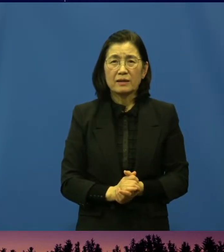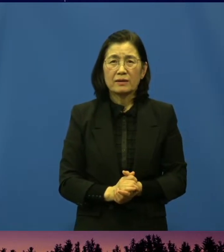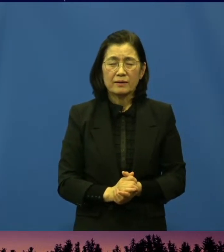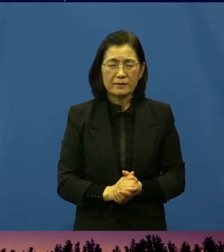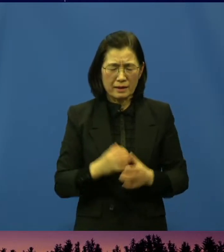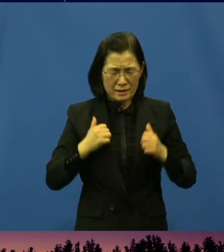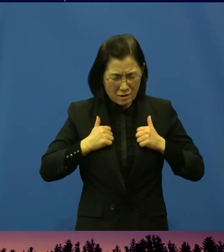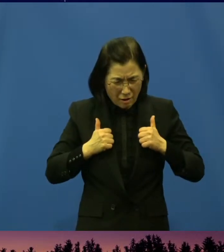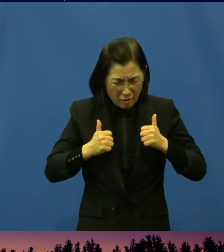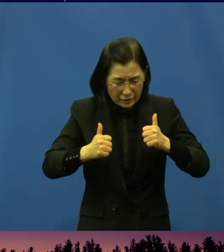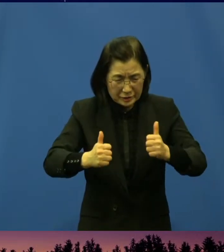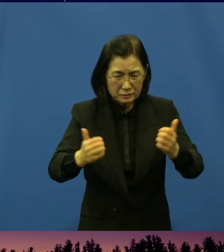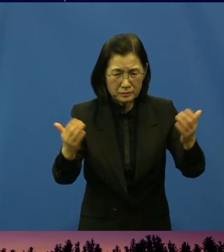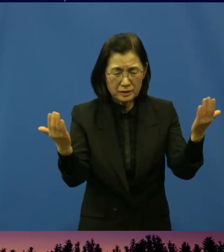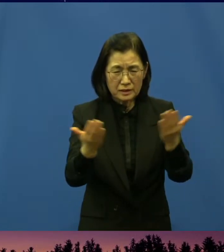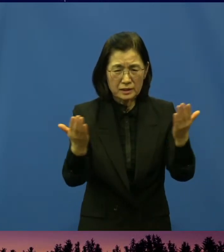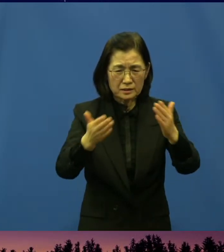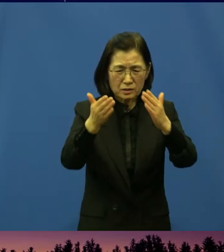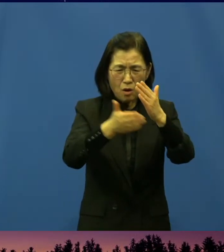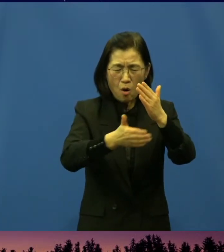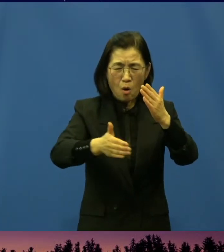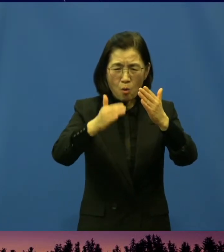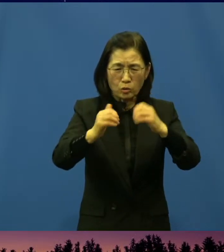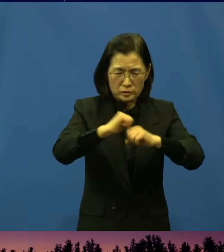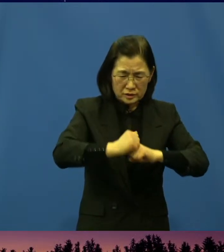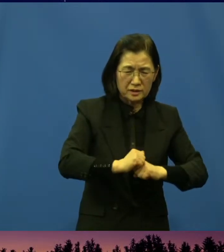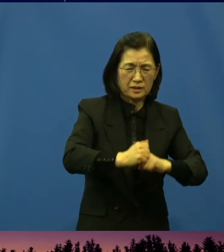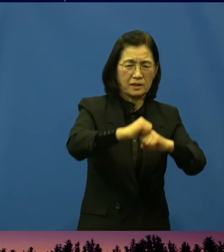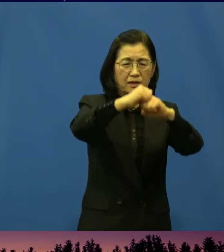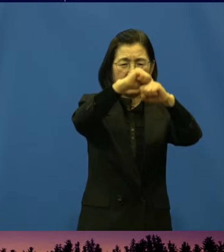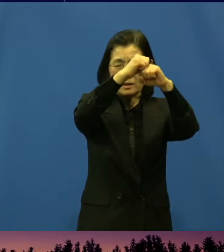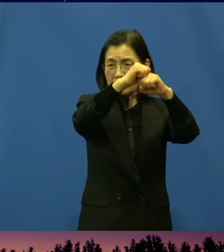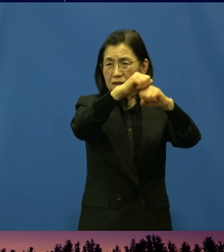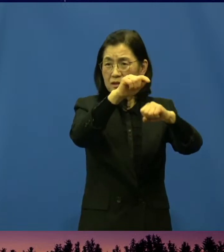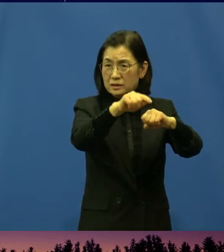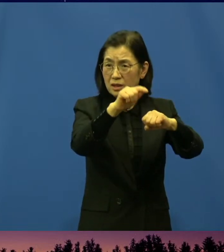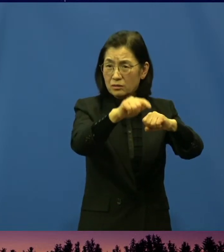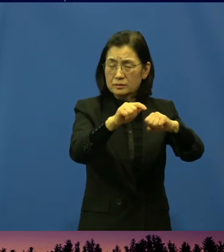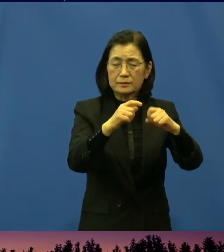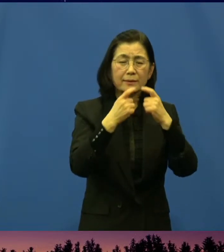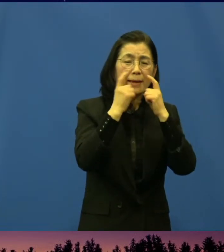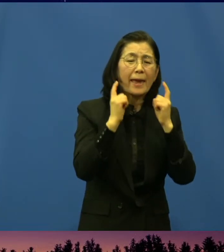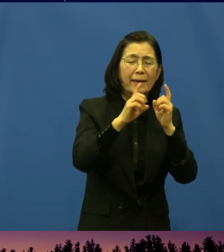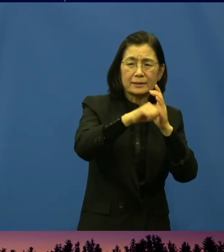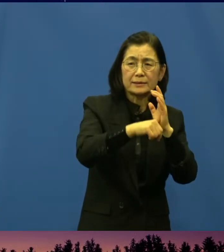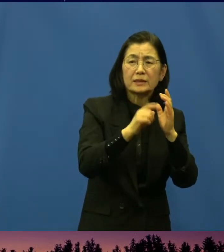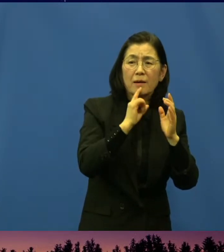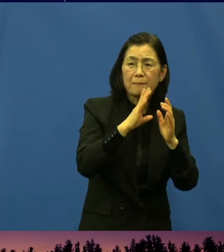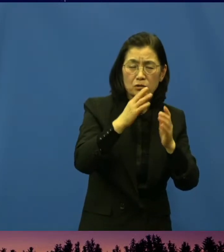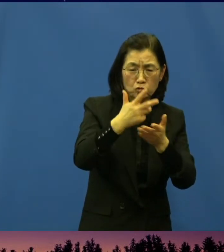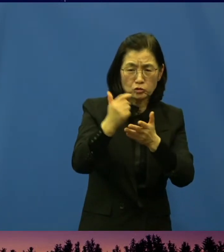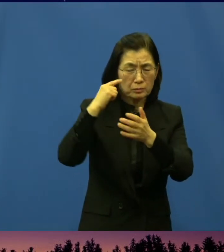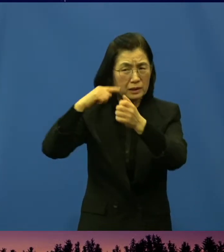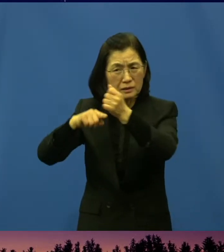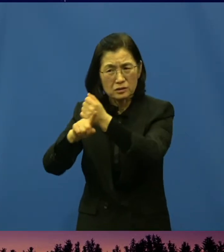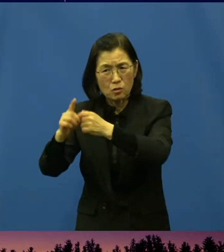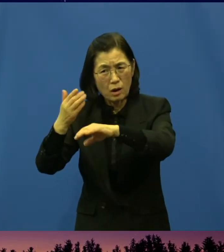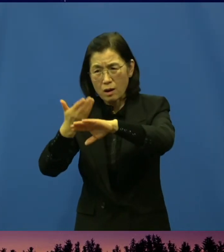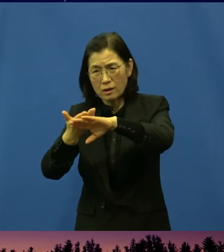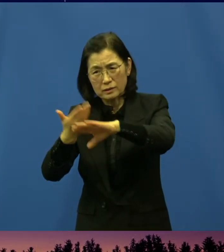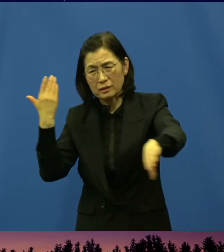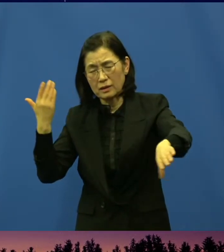쌓아도 단순히 개인적인 영광을 추구하는 것으로 끝난다면 그건 개인의 시간일 뿐이죠. 하나님의 뜻과 상관없는 거예요.